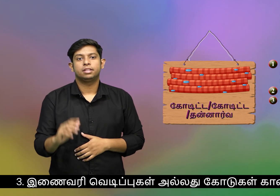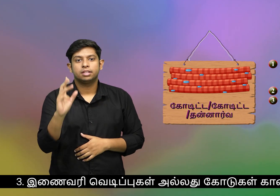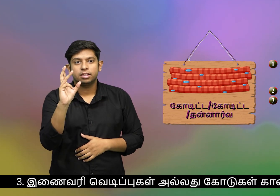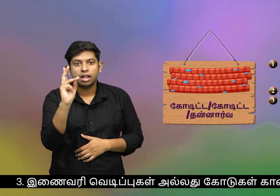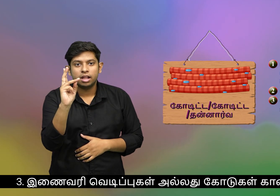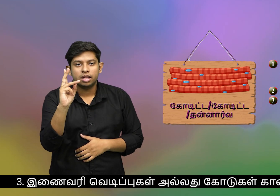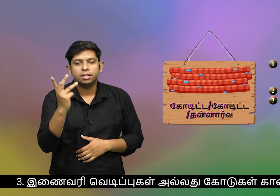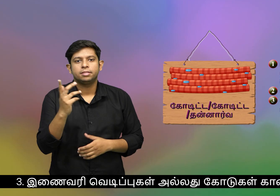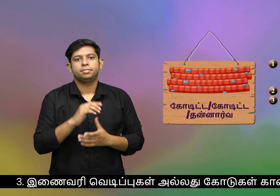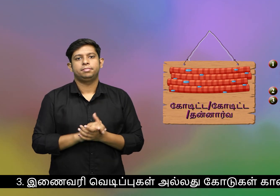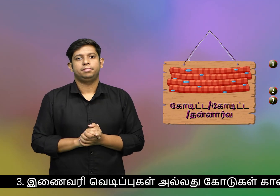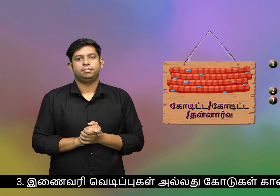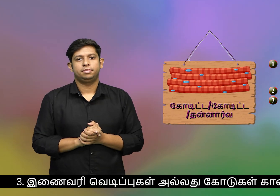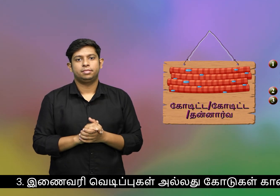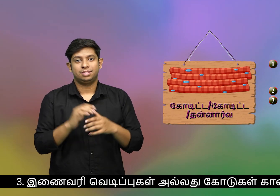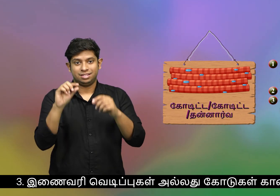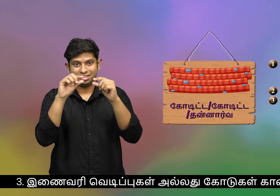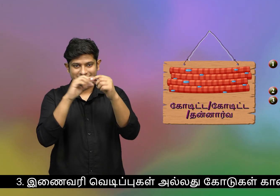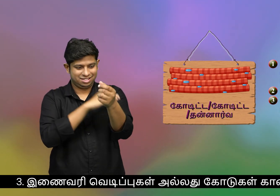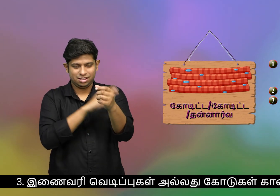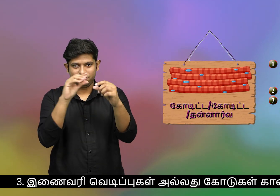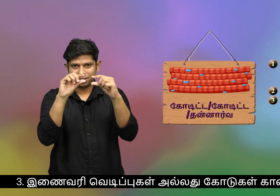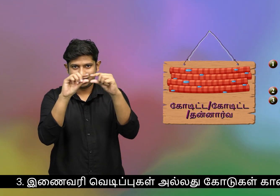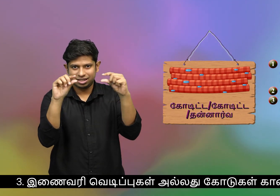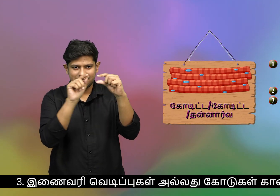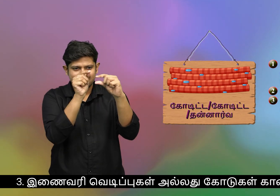இணைவரி வெடிப்புகள் அல்லது கோடுகள் காணப்படுகின்றன.